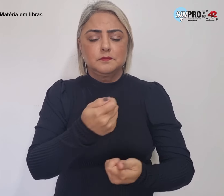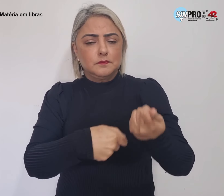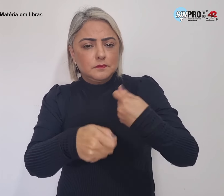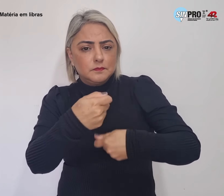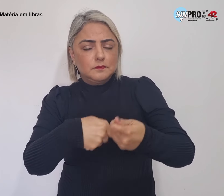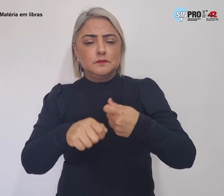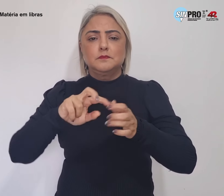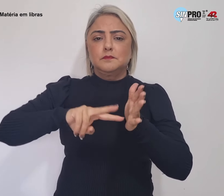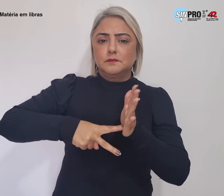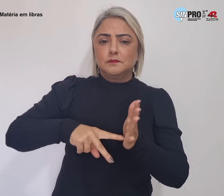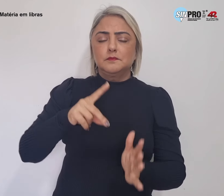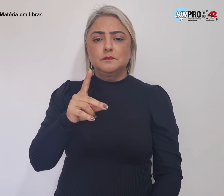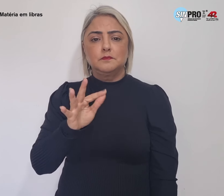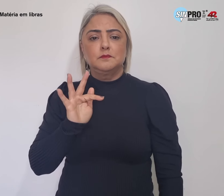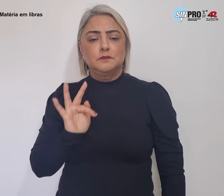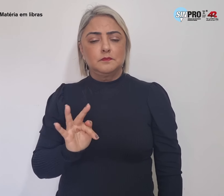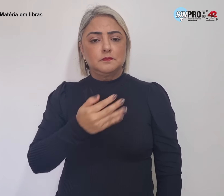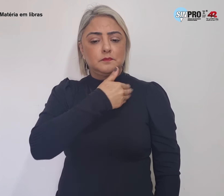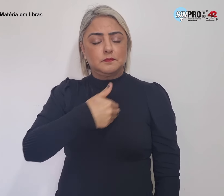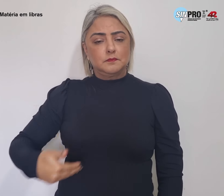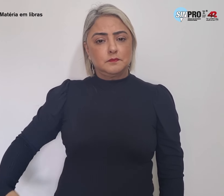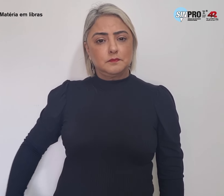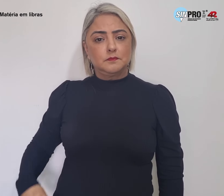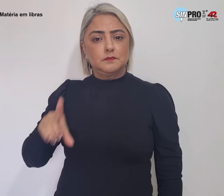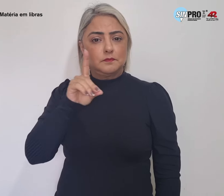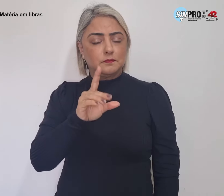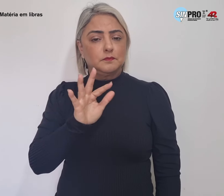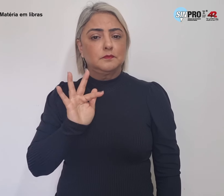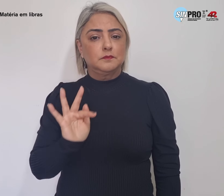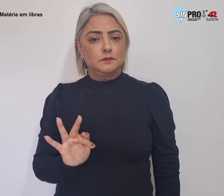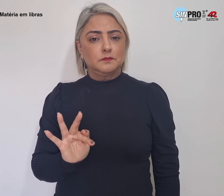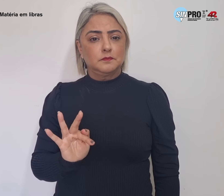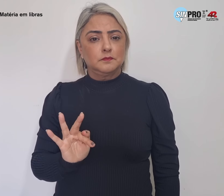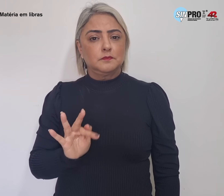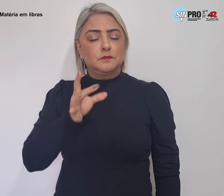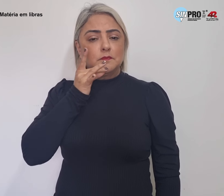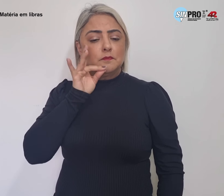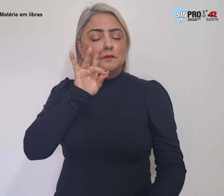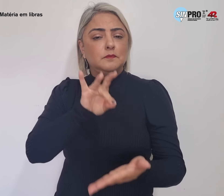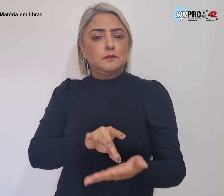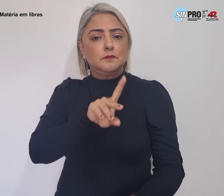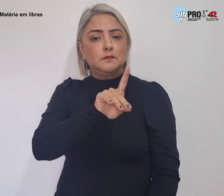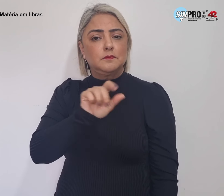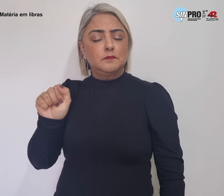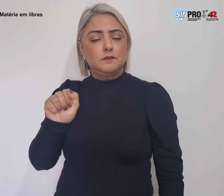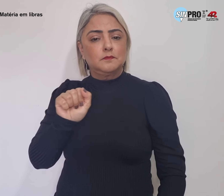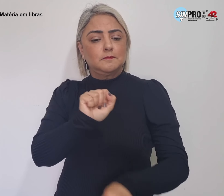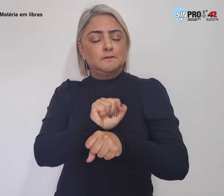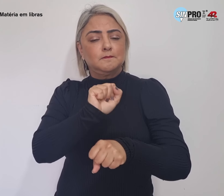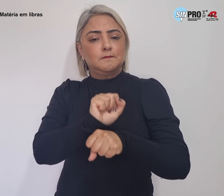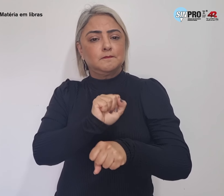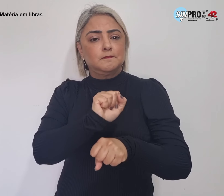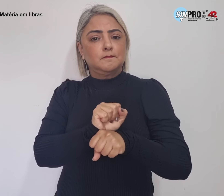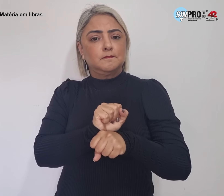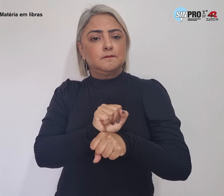governo do Distrito Federal afirmou que o dia de paralisação será abonado. Agora, as